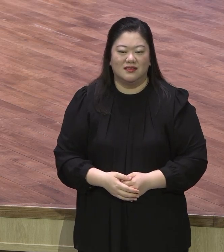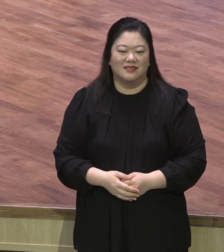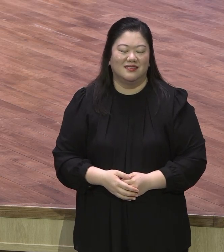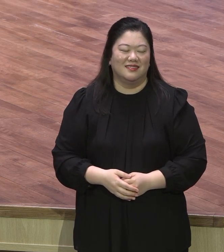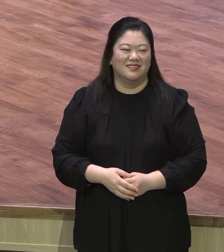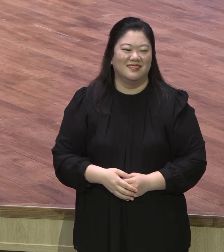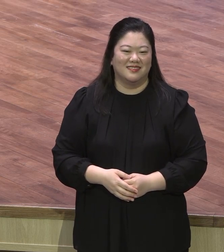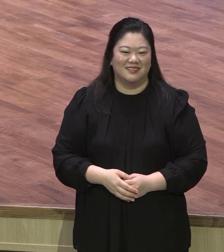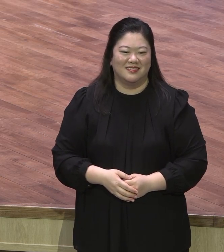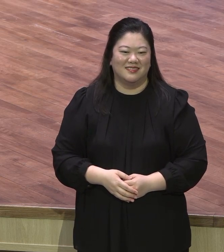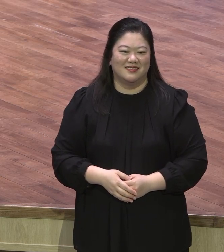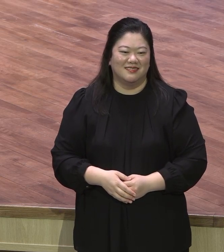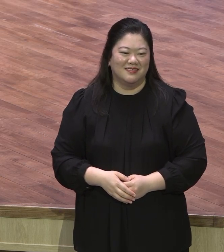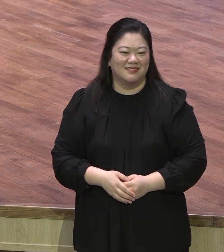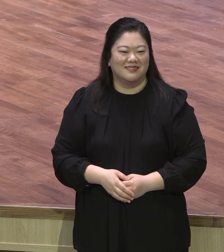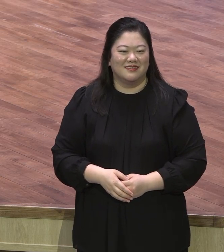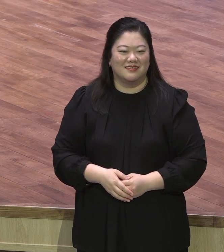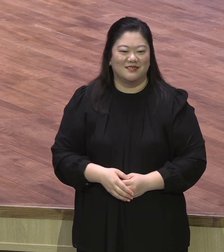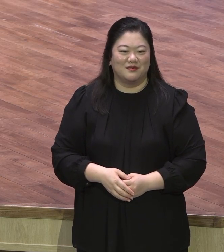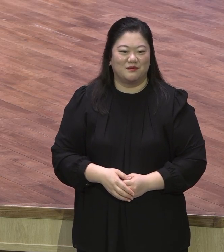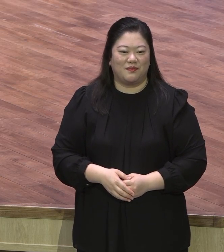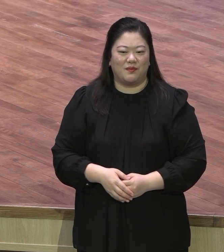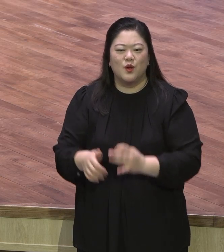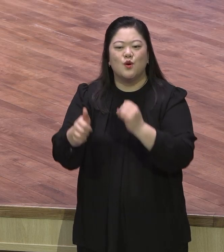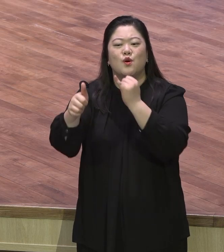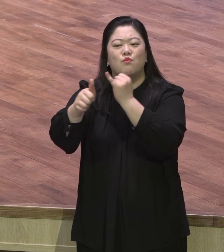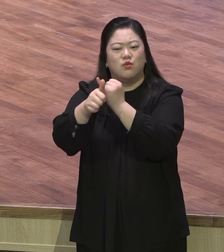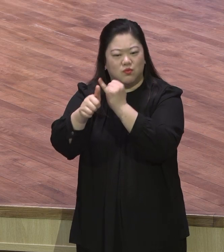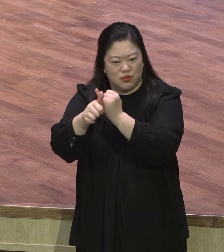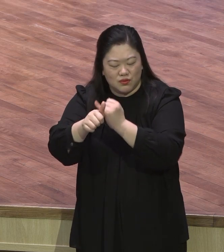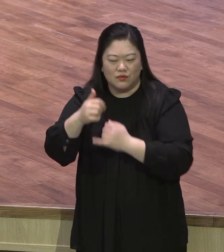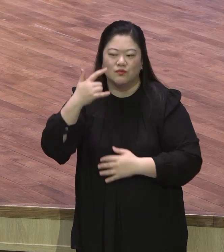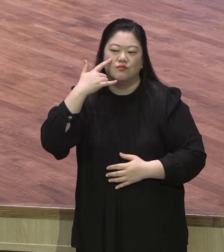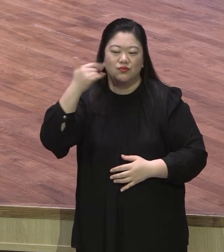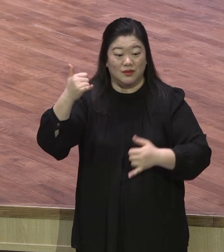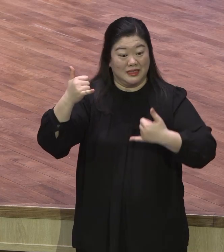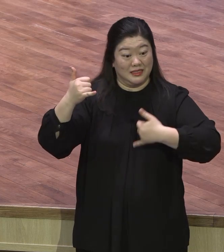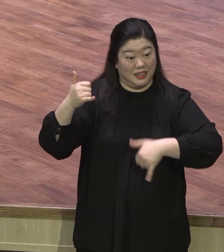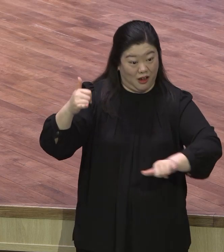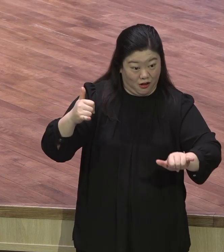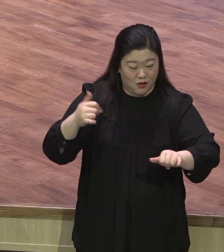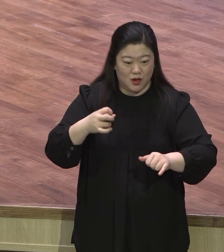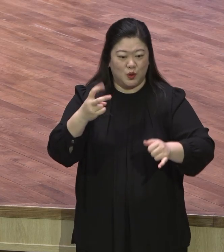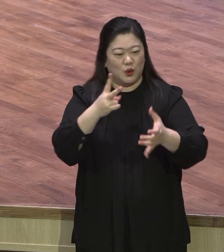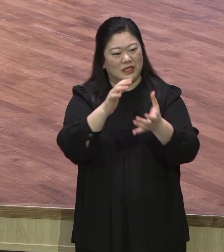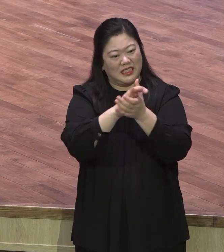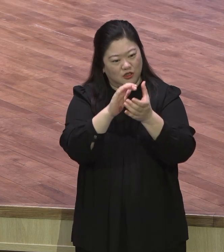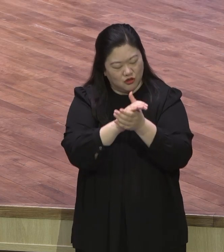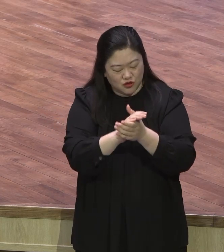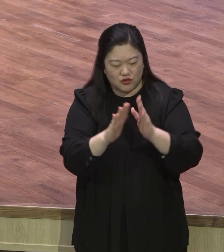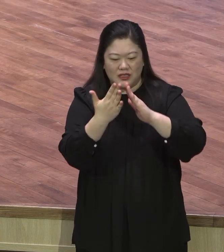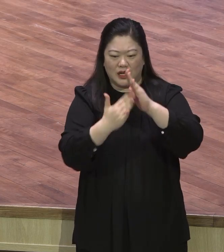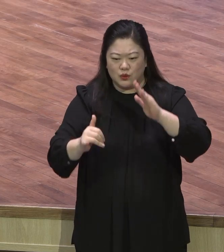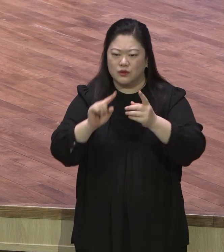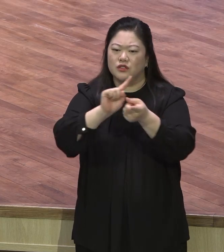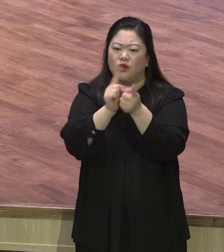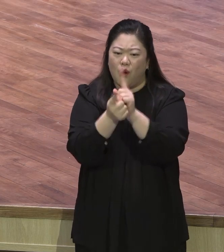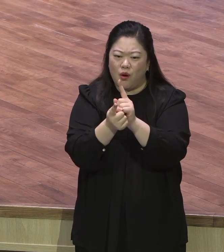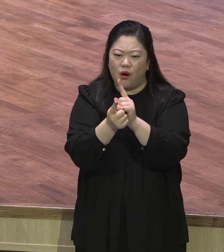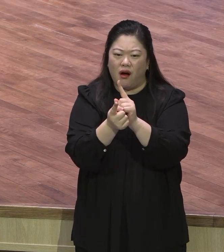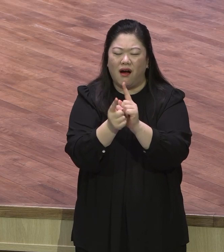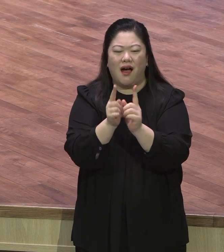부부감뿐만 아니라 우리가 부모 자녀 또 서로 가족끼리 이런 알레베이오가